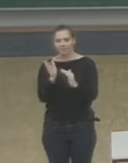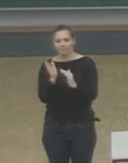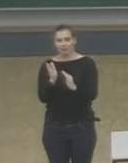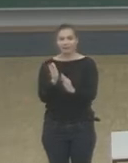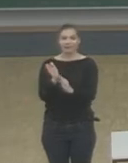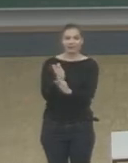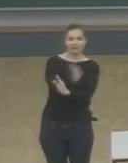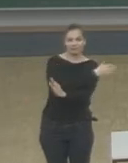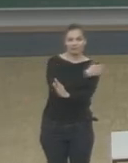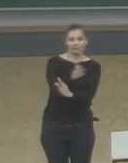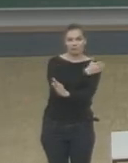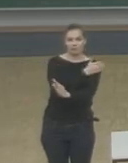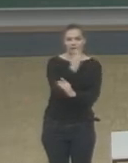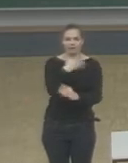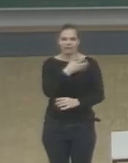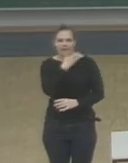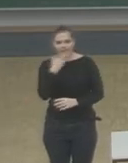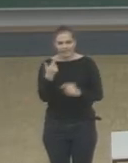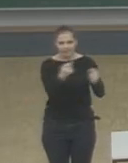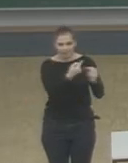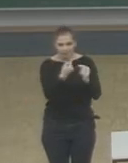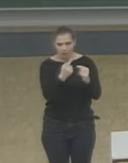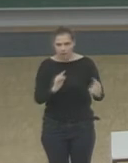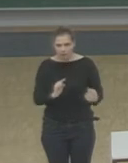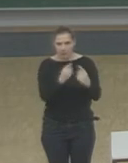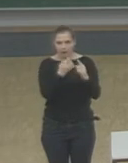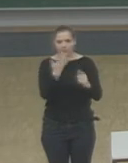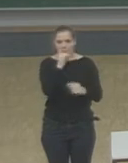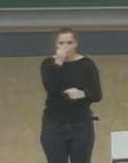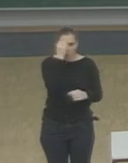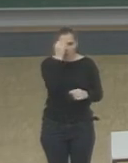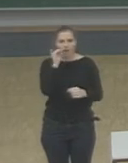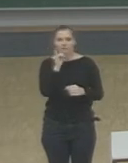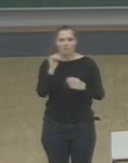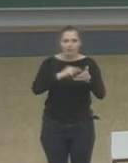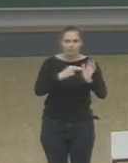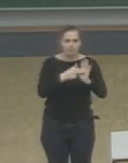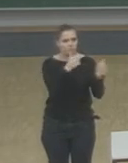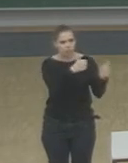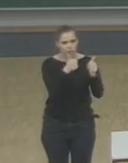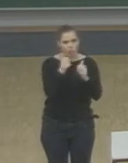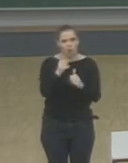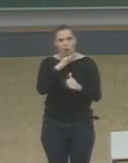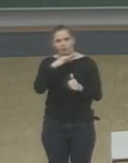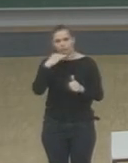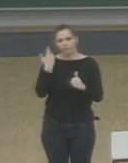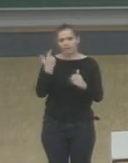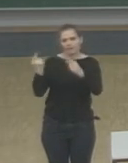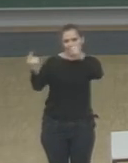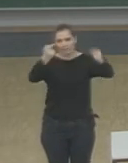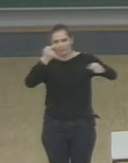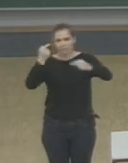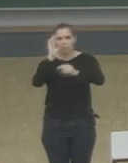gestritten, was der Nachwuchs denn lernen solle, welche Methoden die besten seien, und führte hochtrabende Debatten über